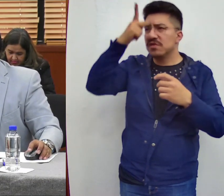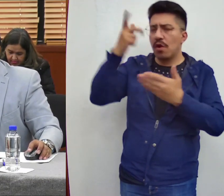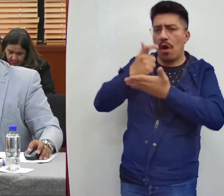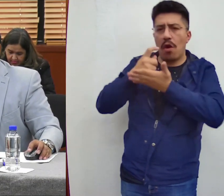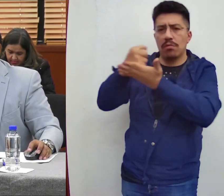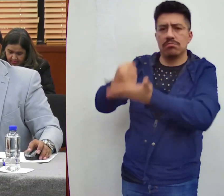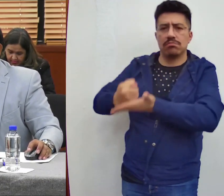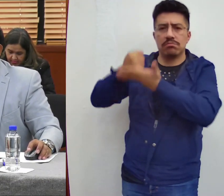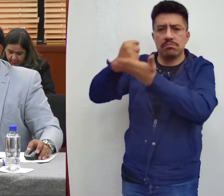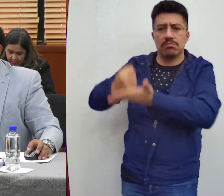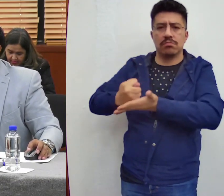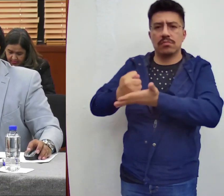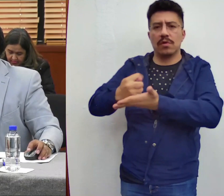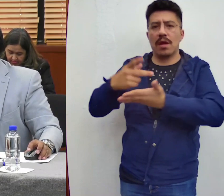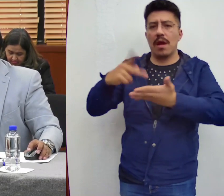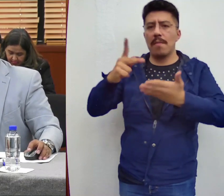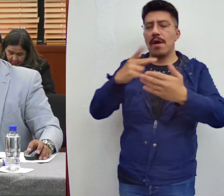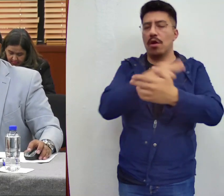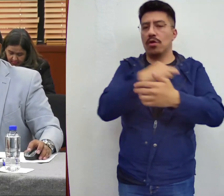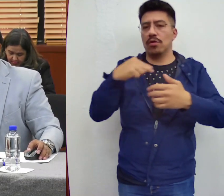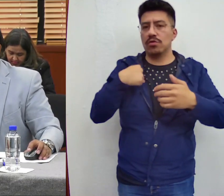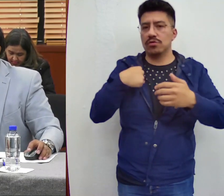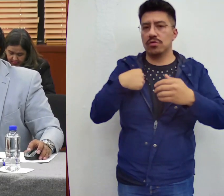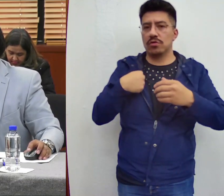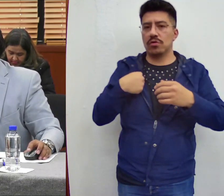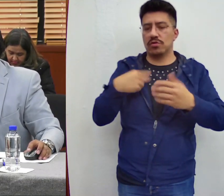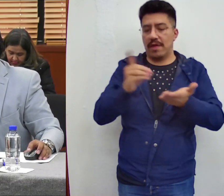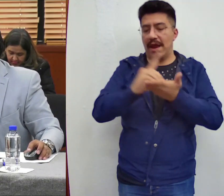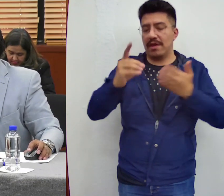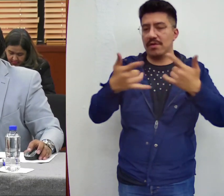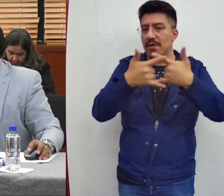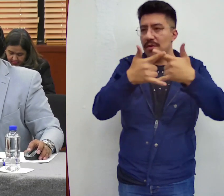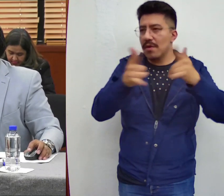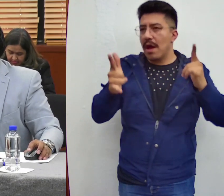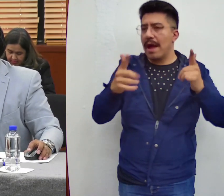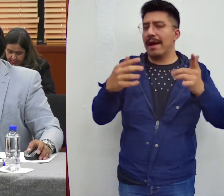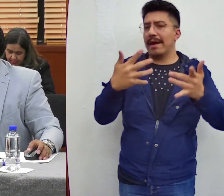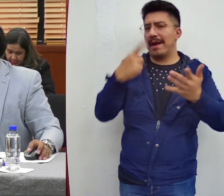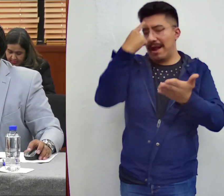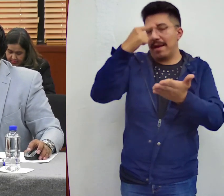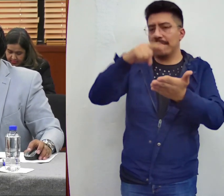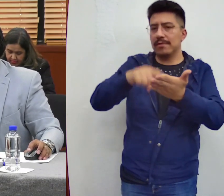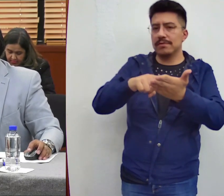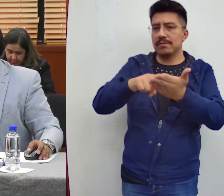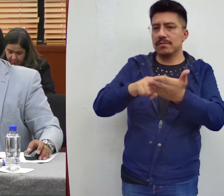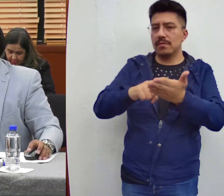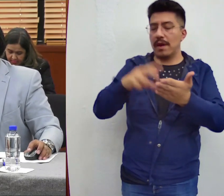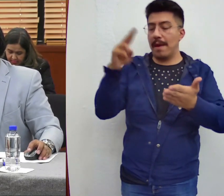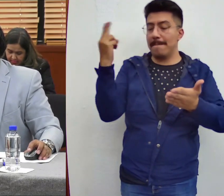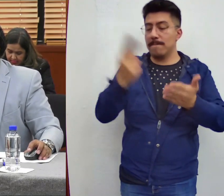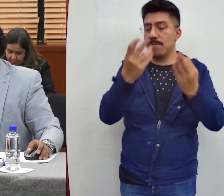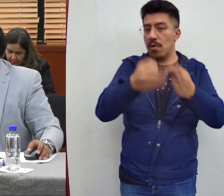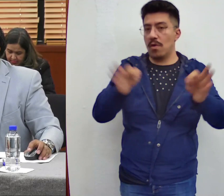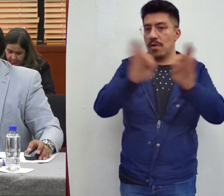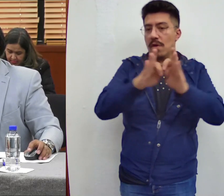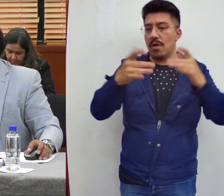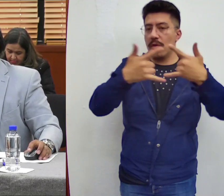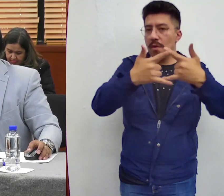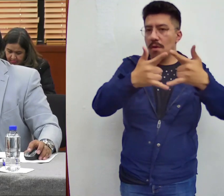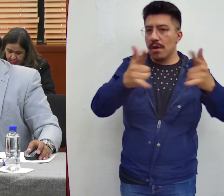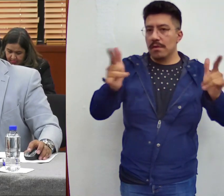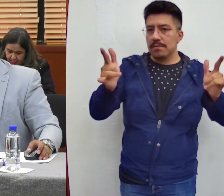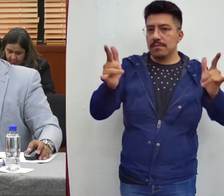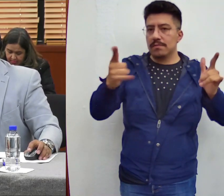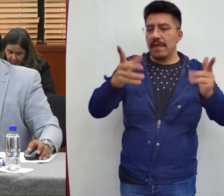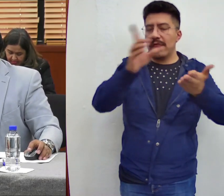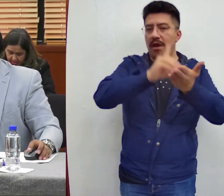perspectiva, en un ejercicio de ampliación de derechos, consideramos que es necesario ampliar y hacer una mención específica de